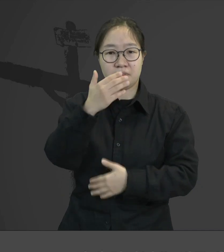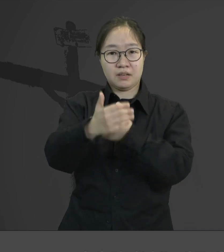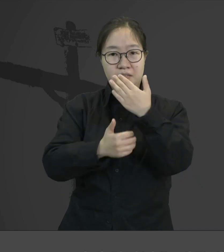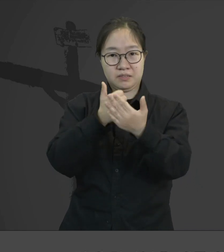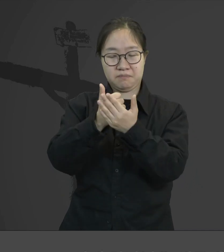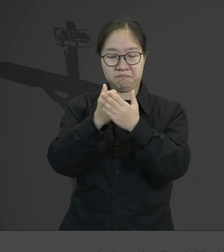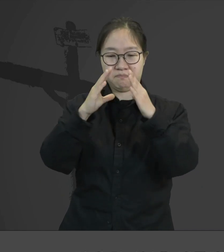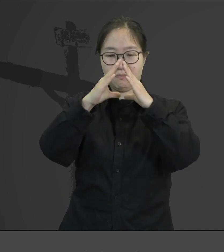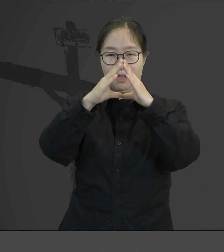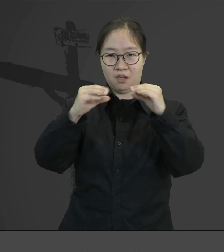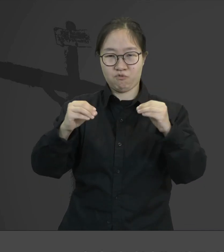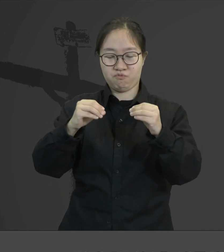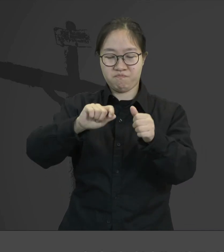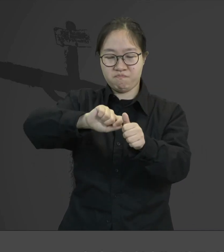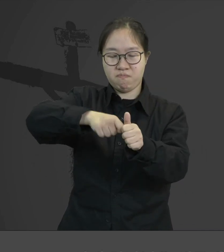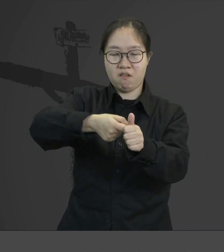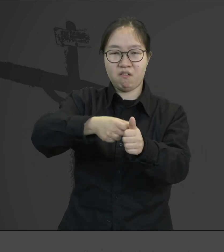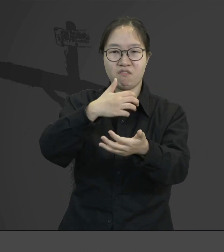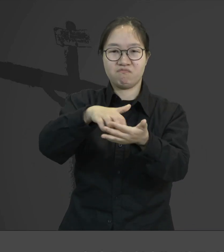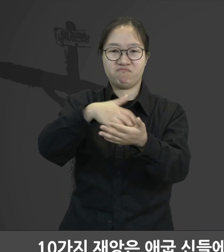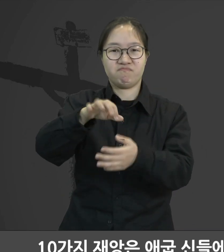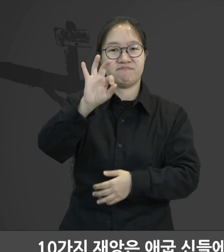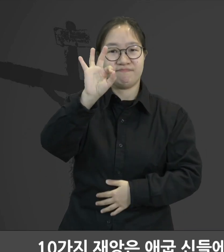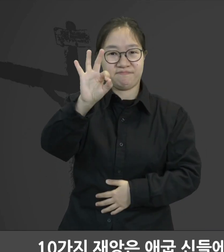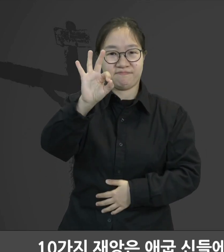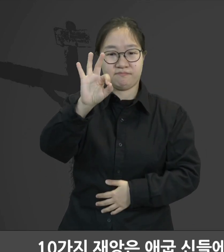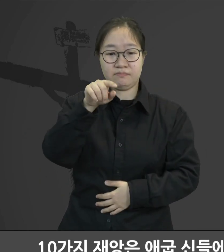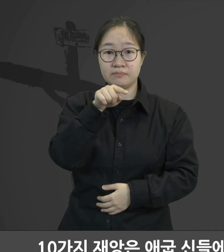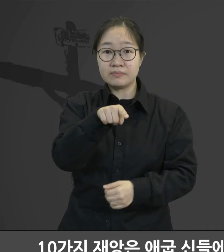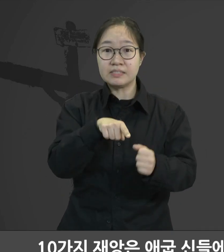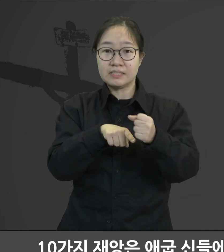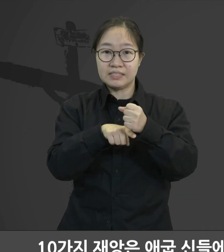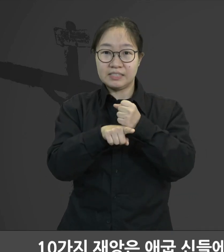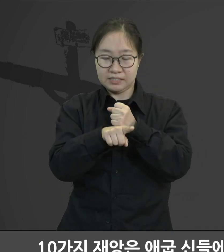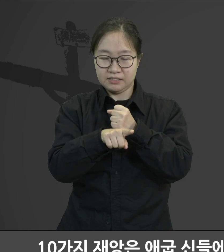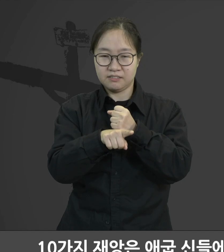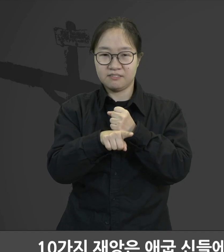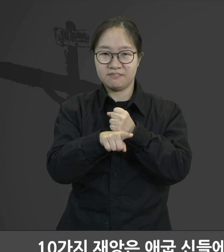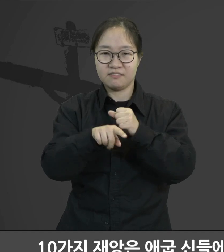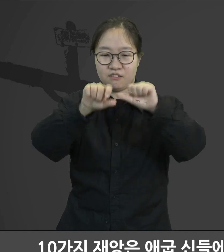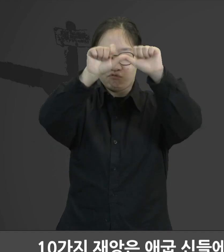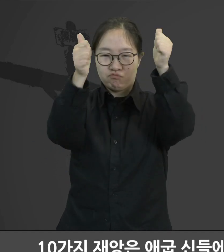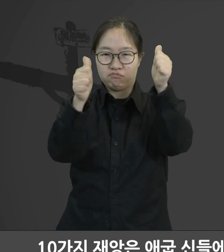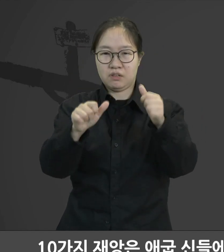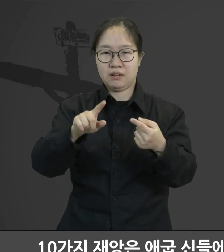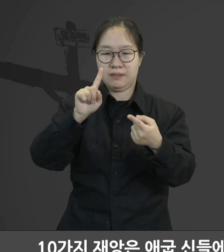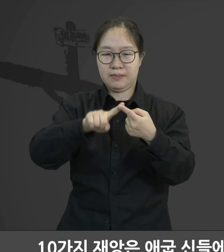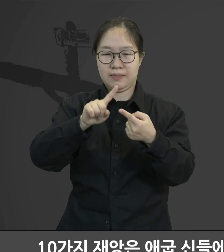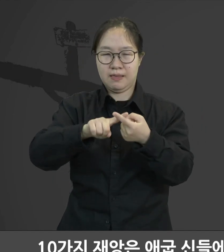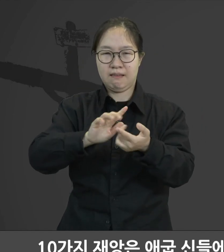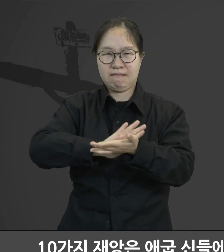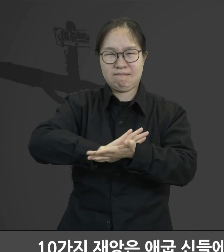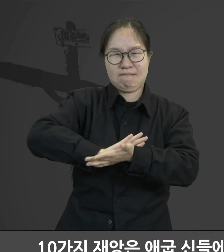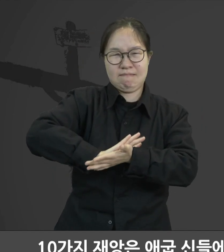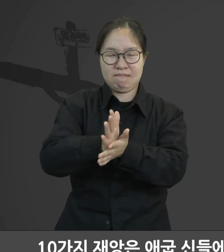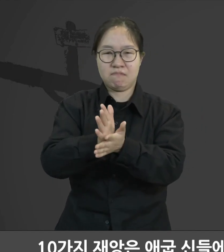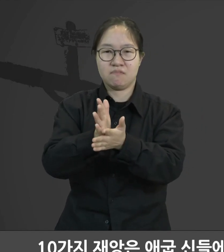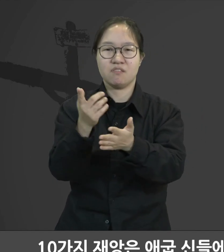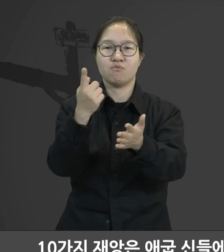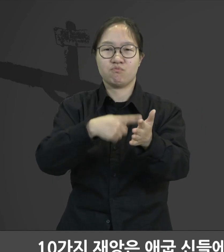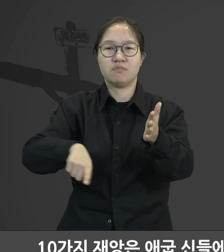하나님은 애굽에 10가지 재앙을 내리십니다. 10가지 재앙은 애굽 신들에 대한 전쟁을 선포하는